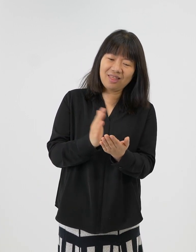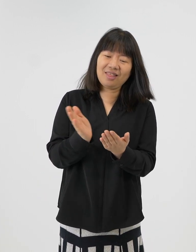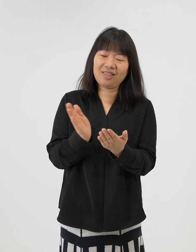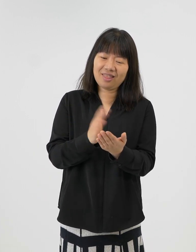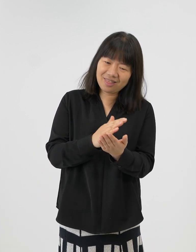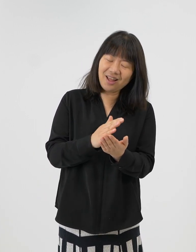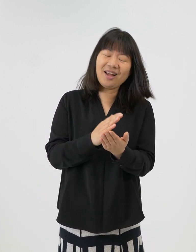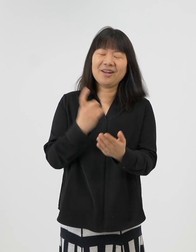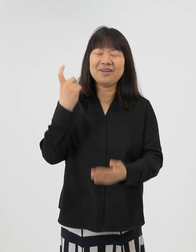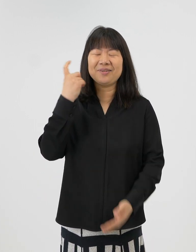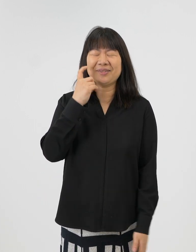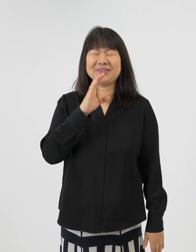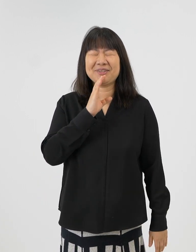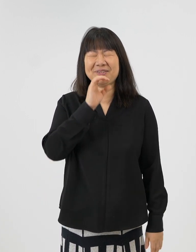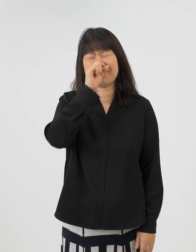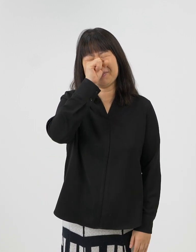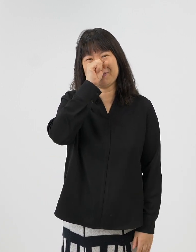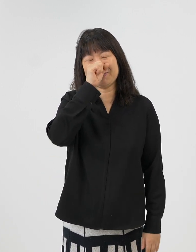이거